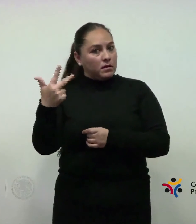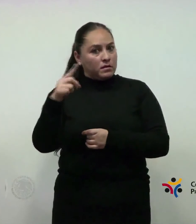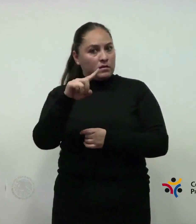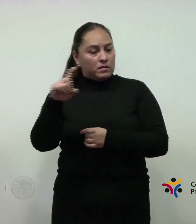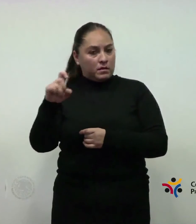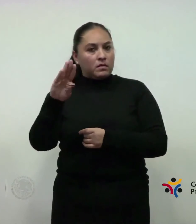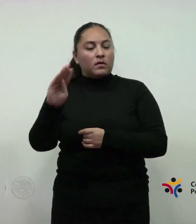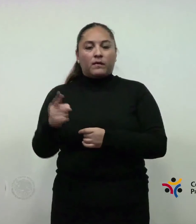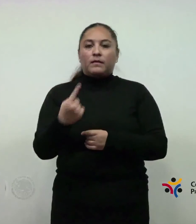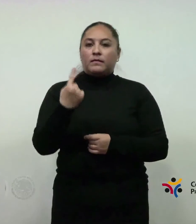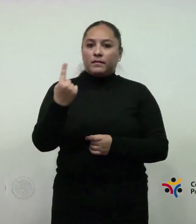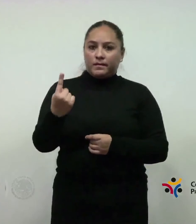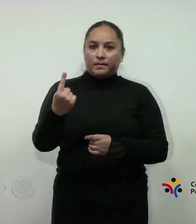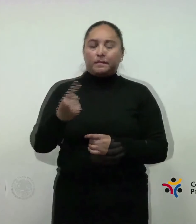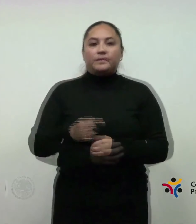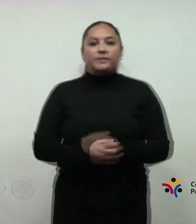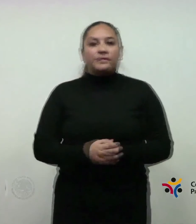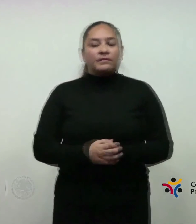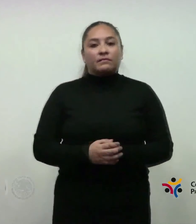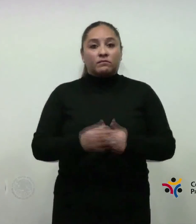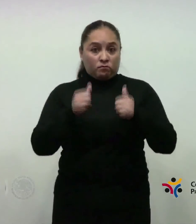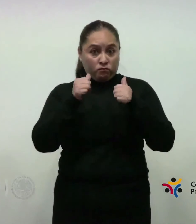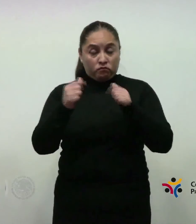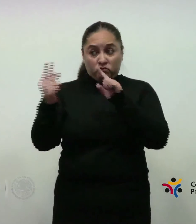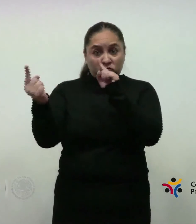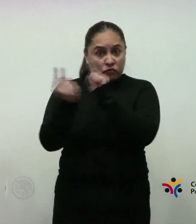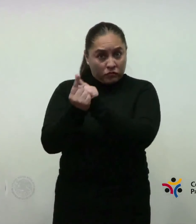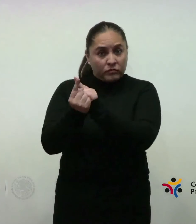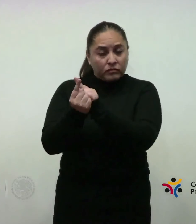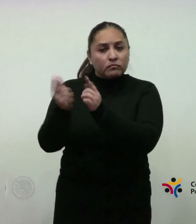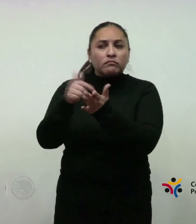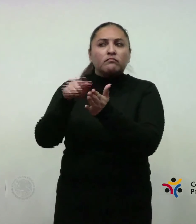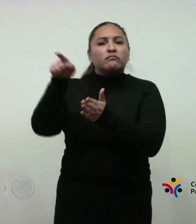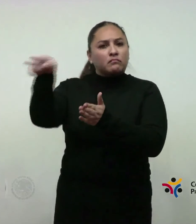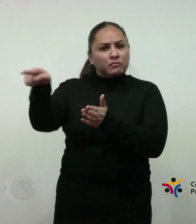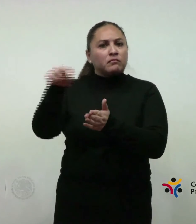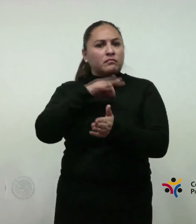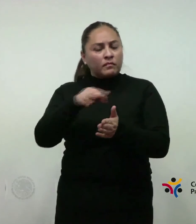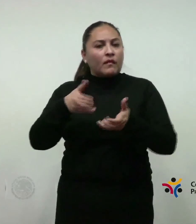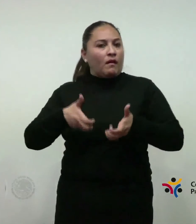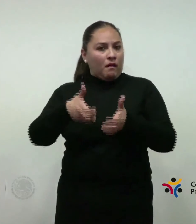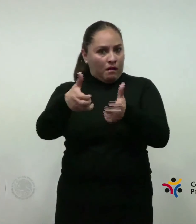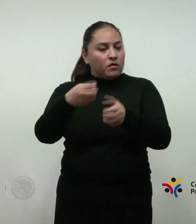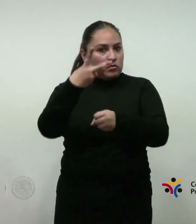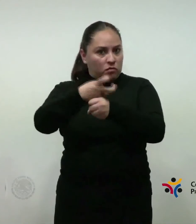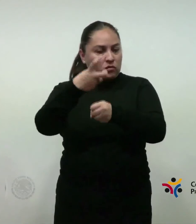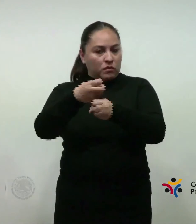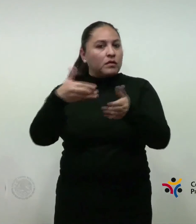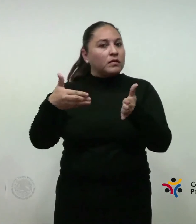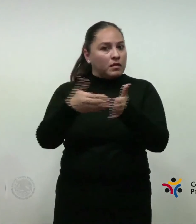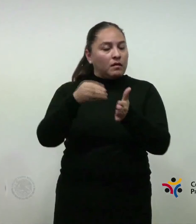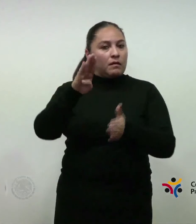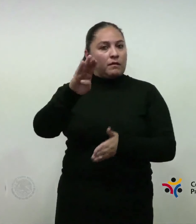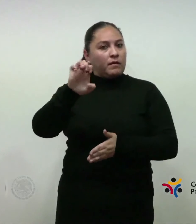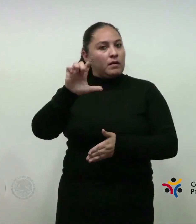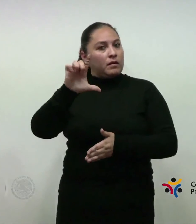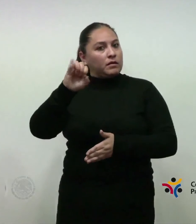191 para atención directa acudir a la calle segunda cerrada de belisario